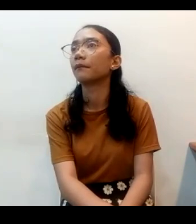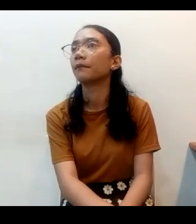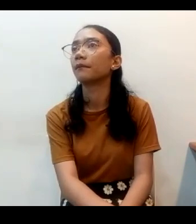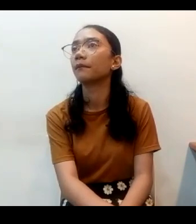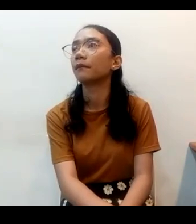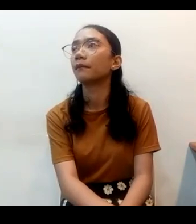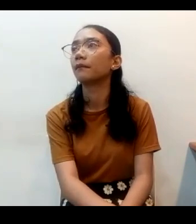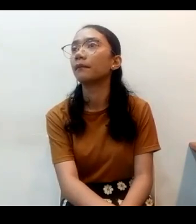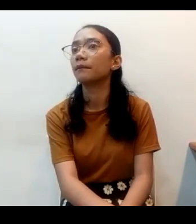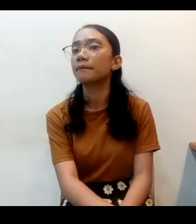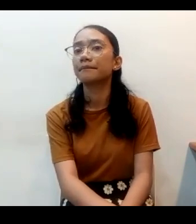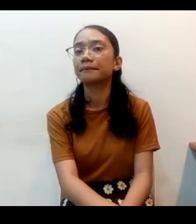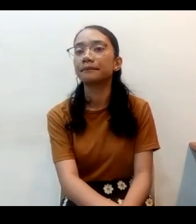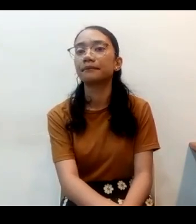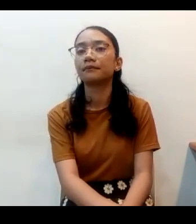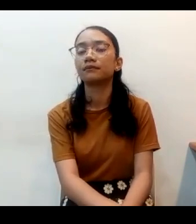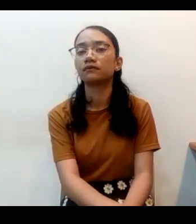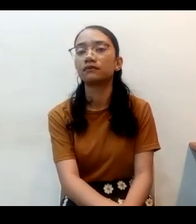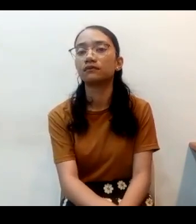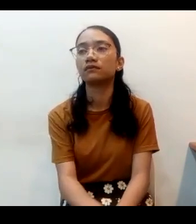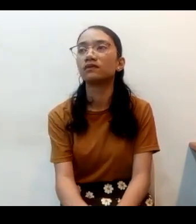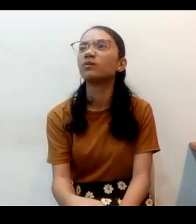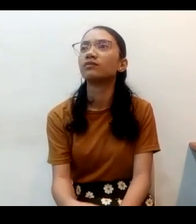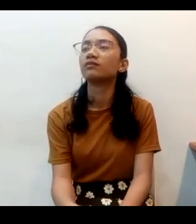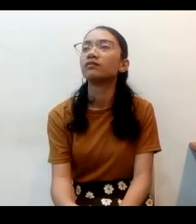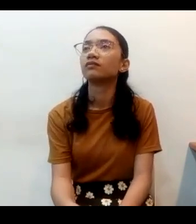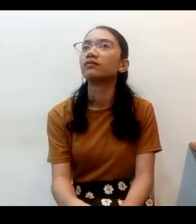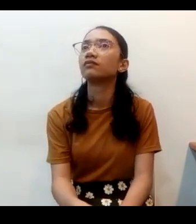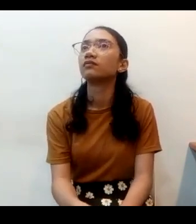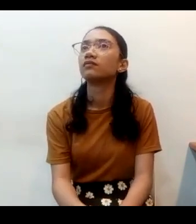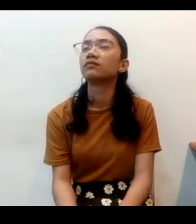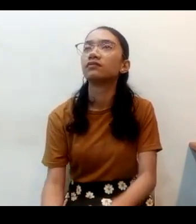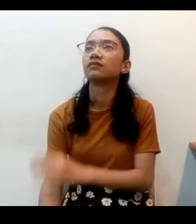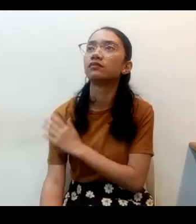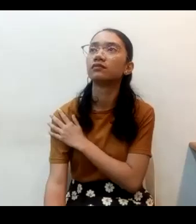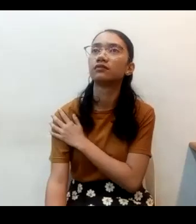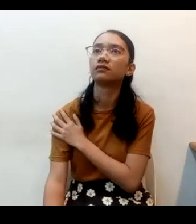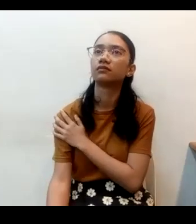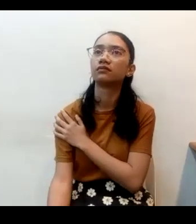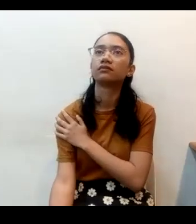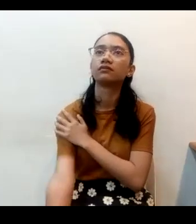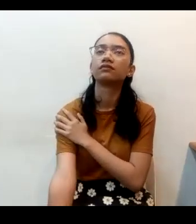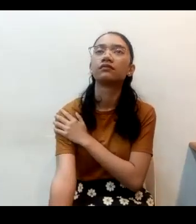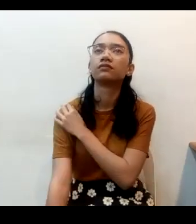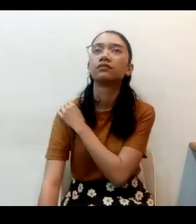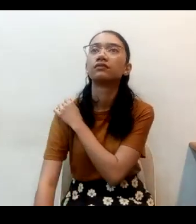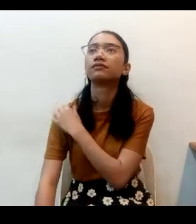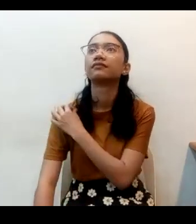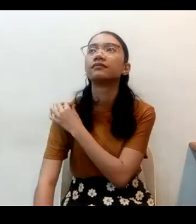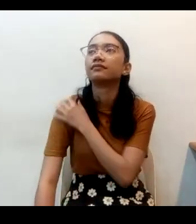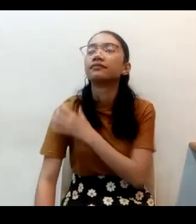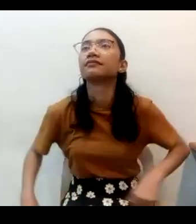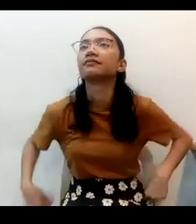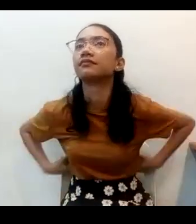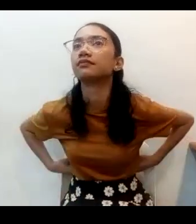a living being. At nilalang ng Panginoong Diyos ang tao mula sa alabok ng lupa at ang hiningahan ng mga pulos ng kanyang ilong